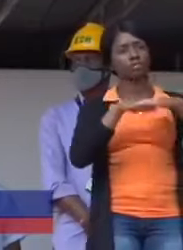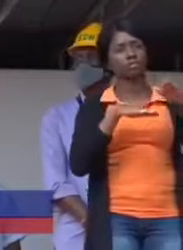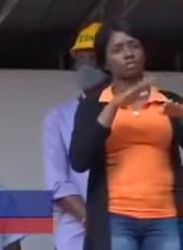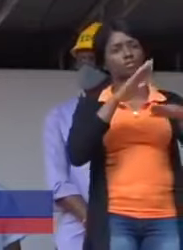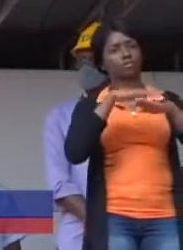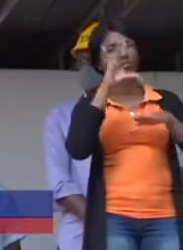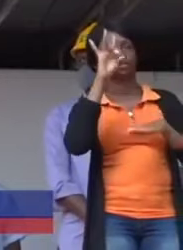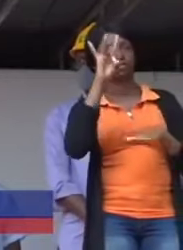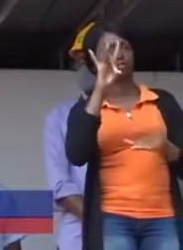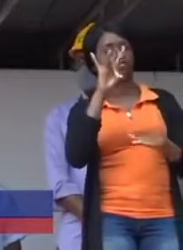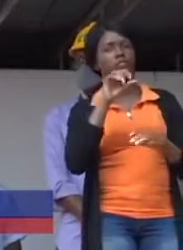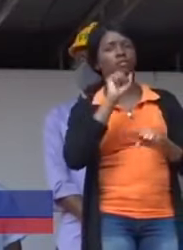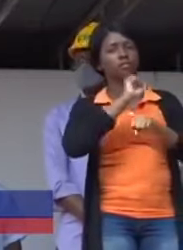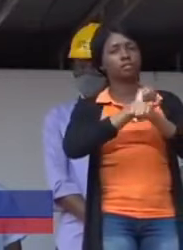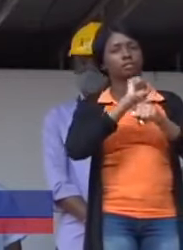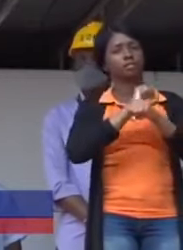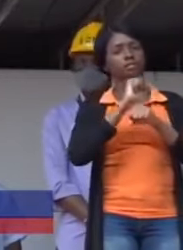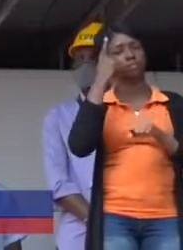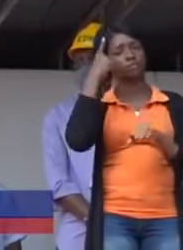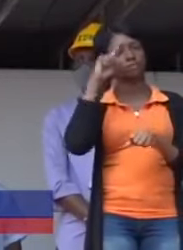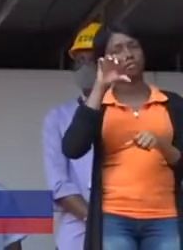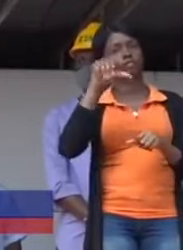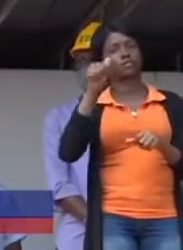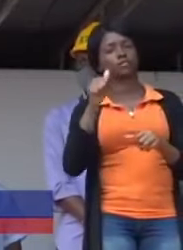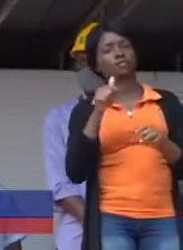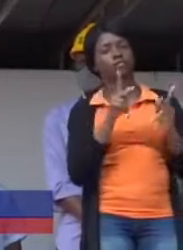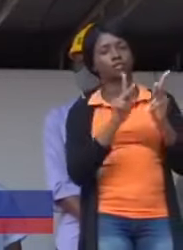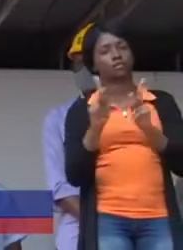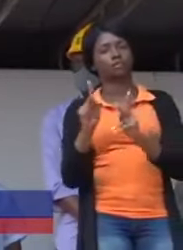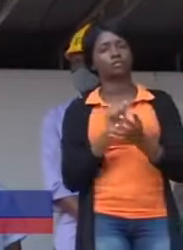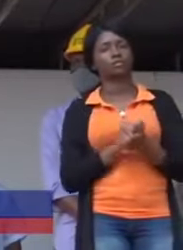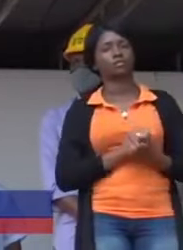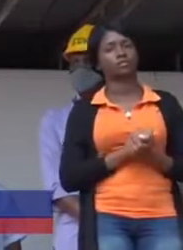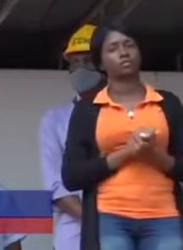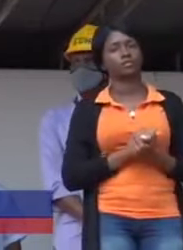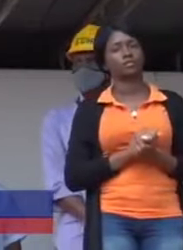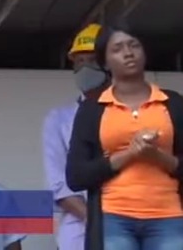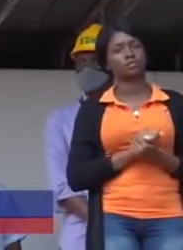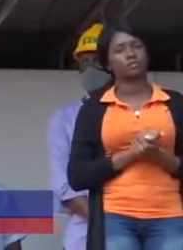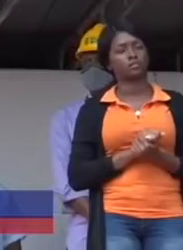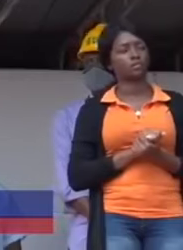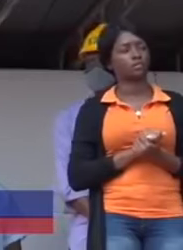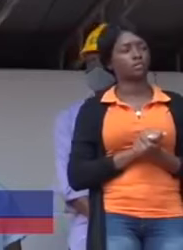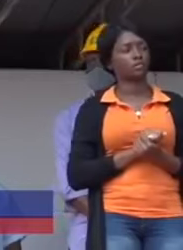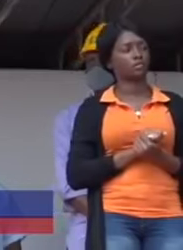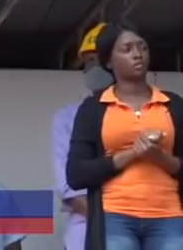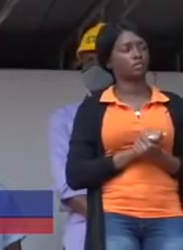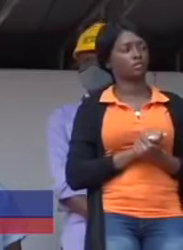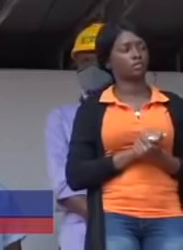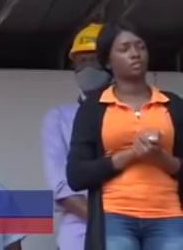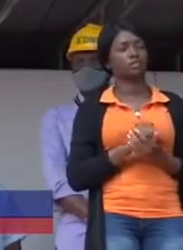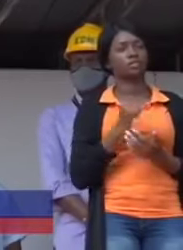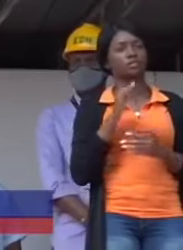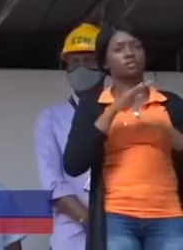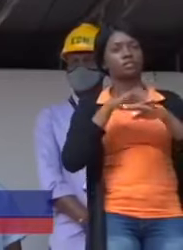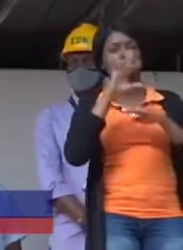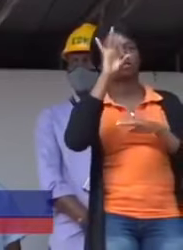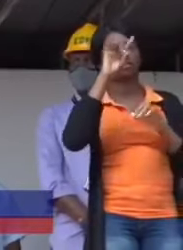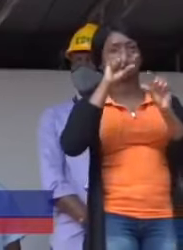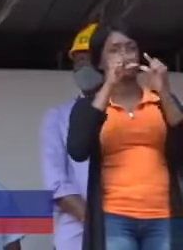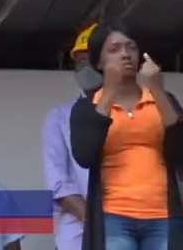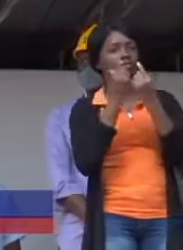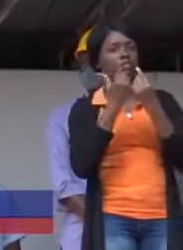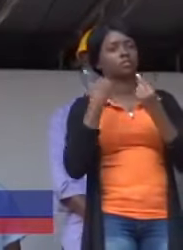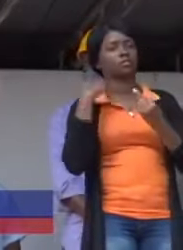sur 8. Et nous travaillons pour réparer l'autre 4, tu vois? Nous travaillons. Sur 8 groupes, il y a 4 Cap Marché.